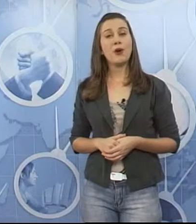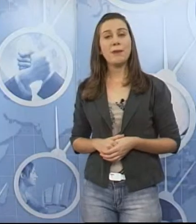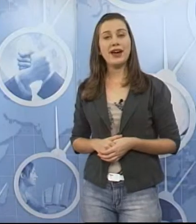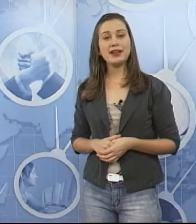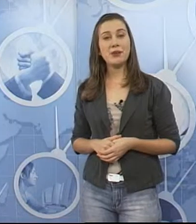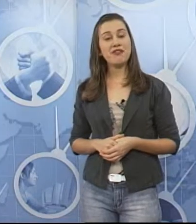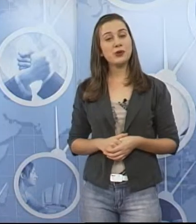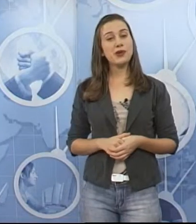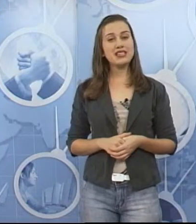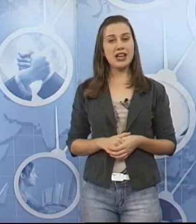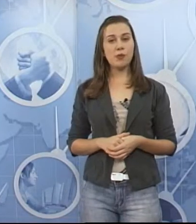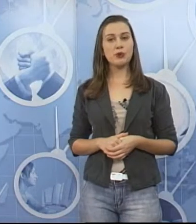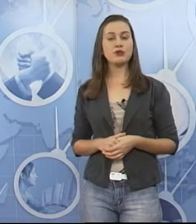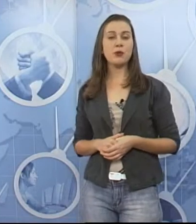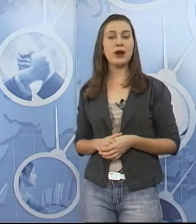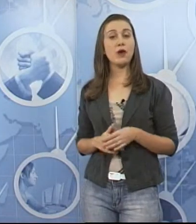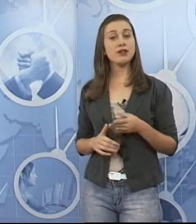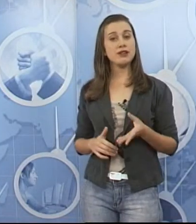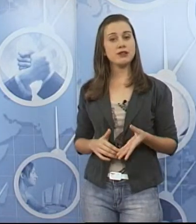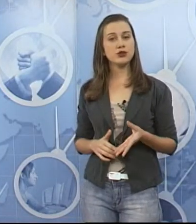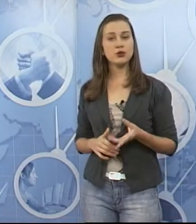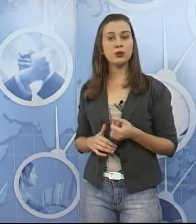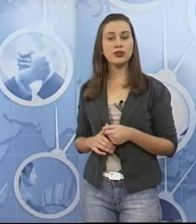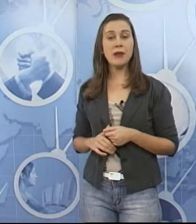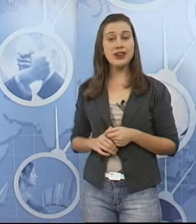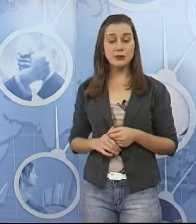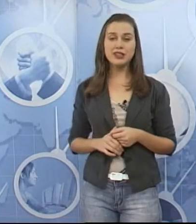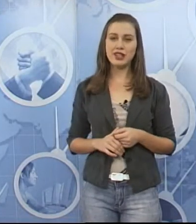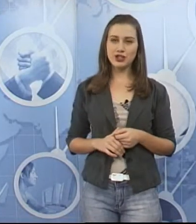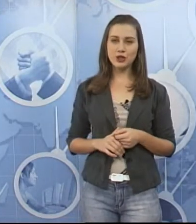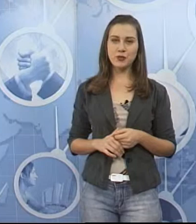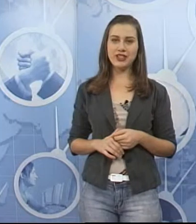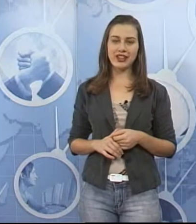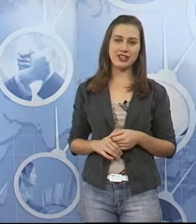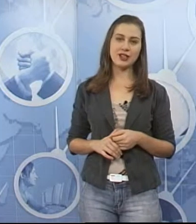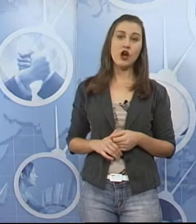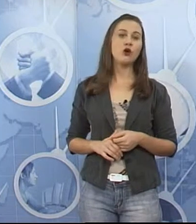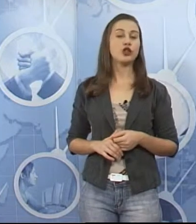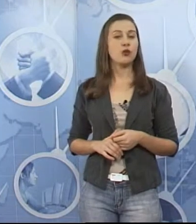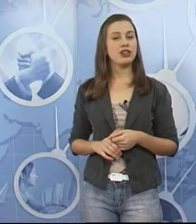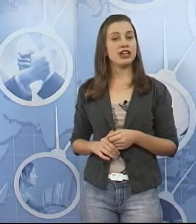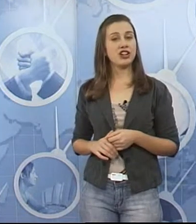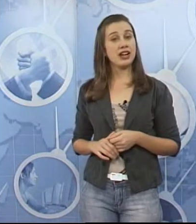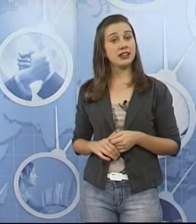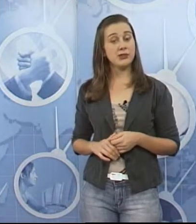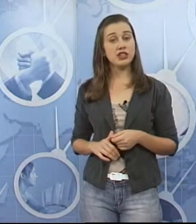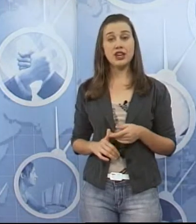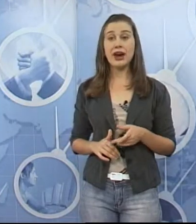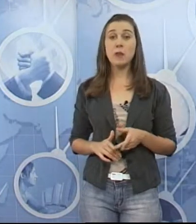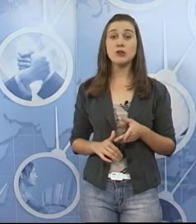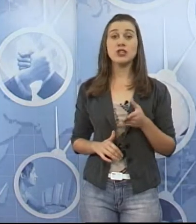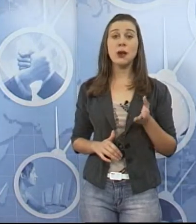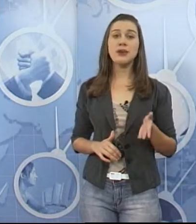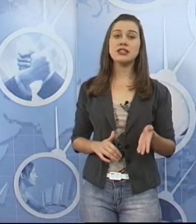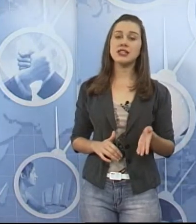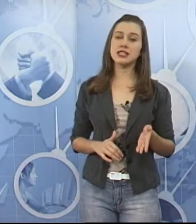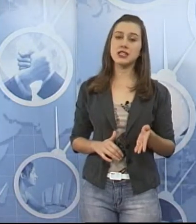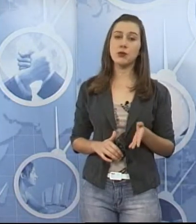Palco Aberto é um evento mensal produzido pela Coordenação de Cultura da UESB desde 2003, onde a comunidade acadêmica em geral possa não apenas ter acesso à